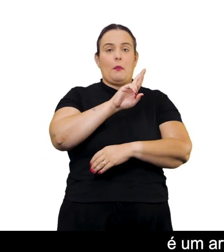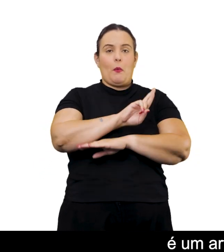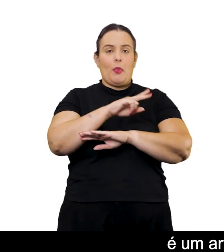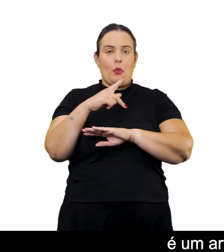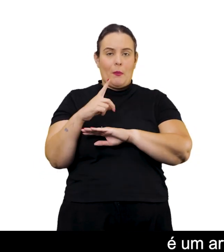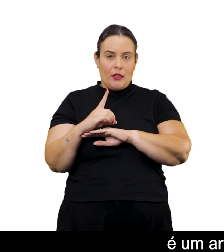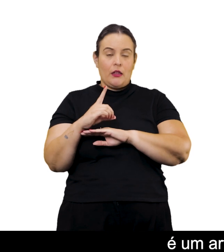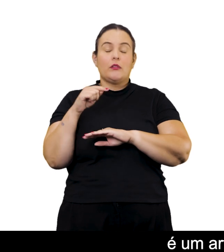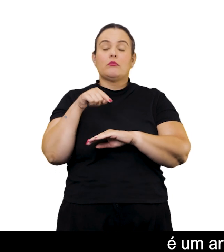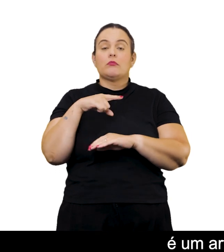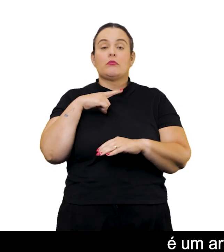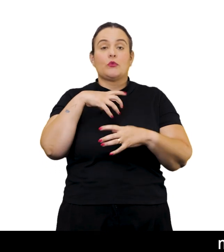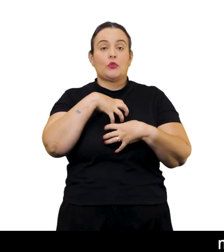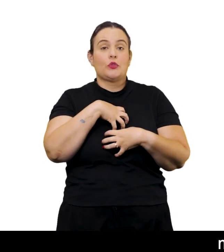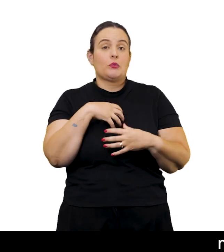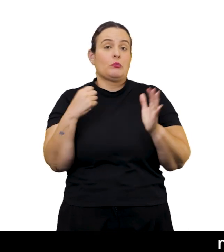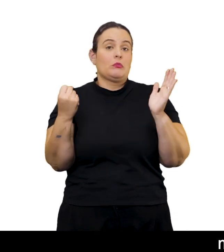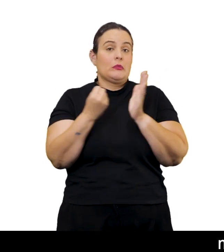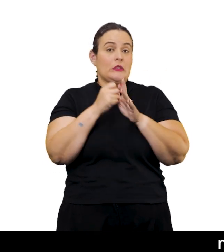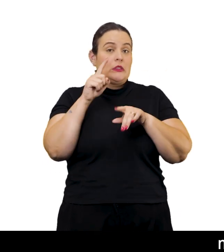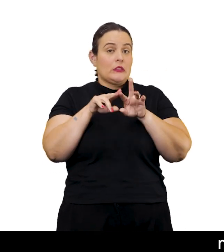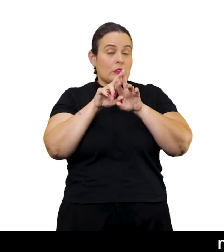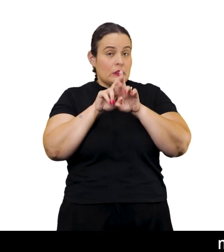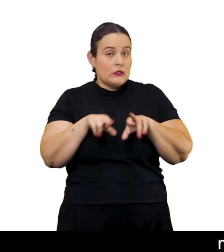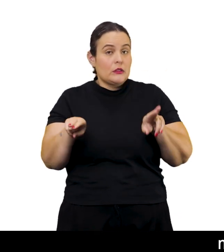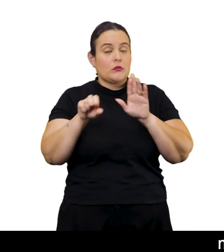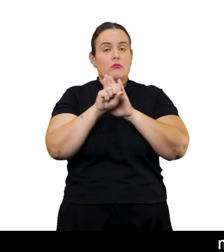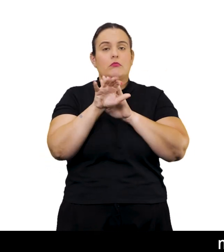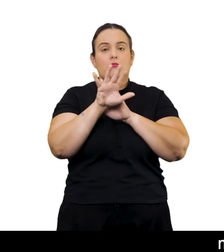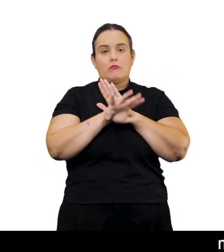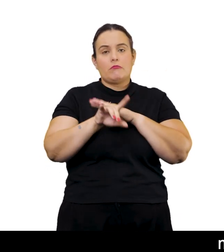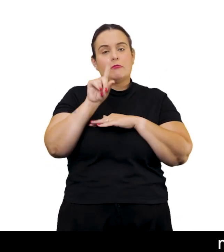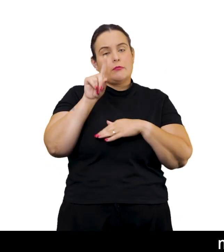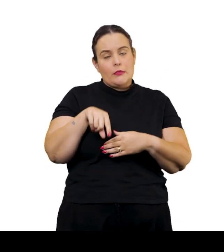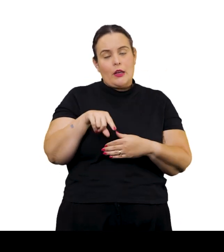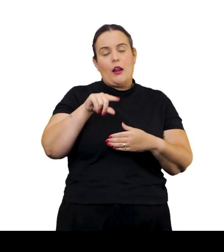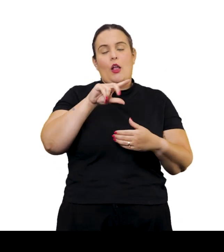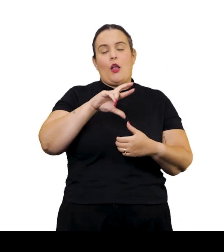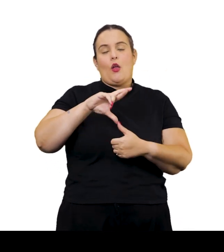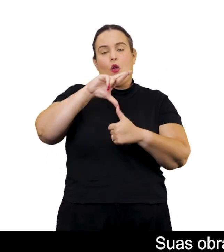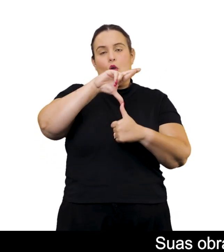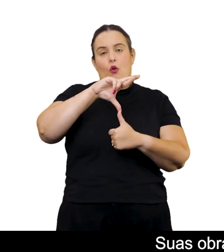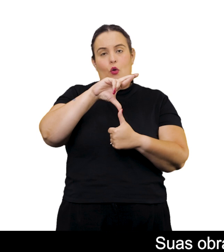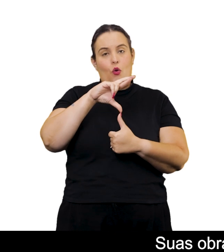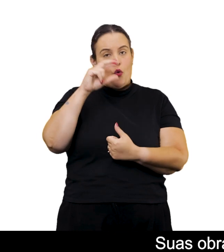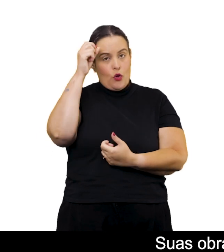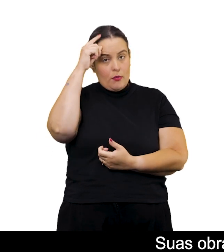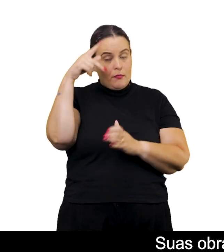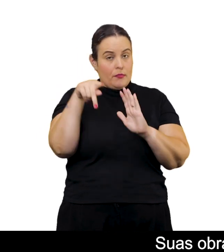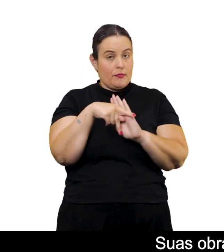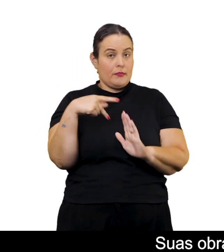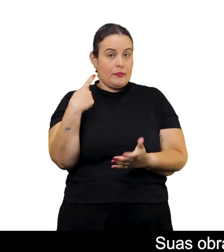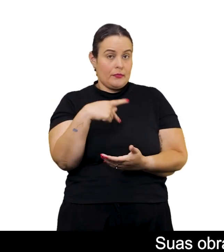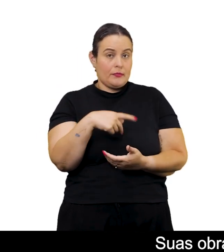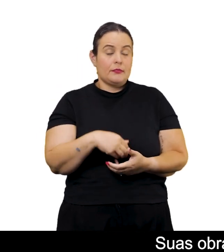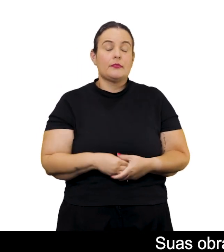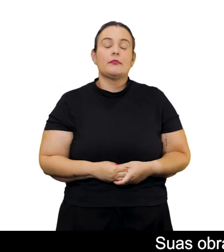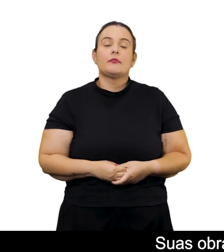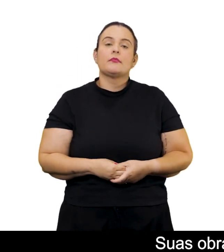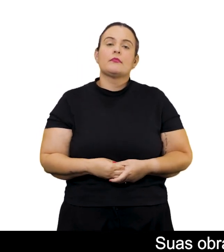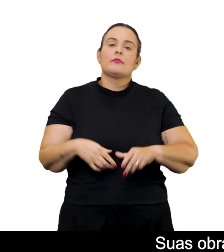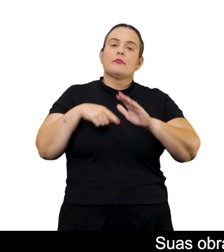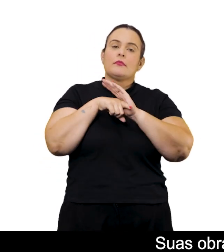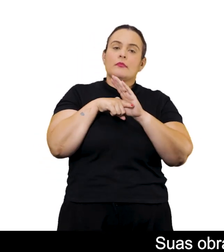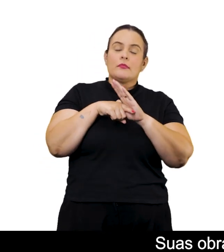prática se ancora no estudo de formas, materiais e símbolos que permeiam a cultura caribenha. Suas obras frequentemente exploram